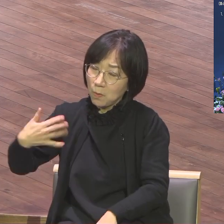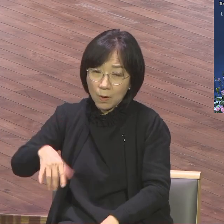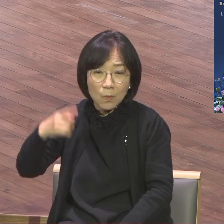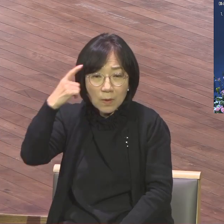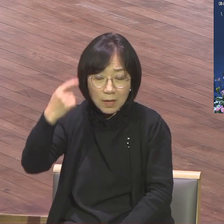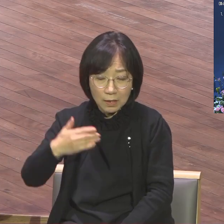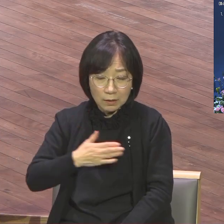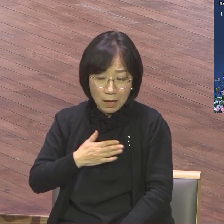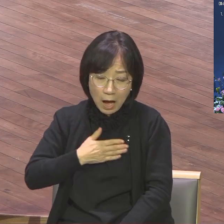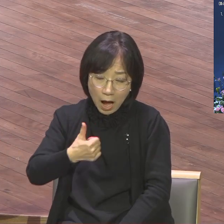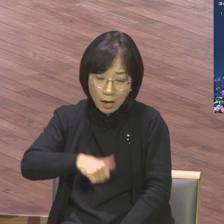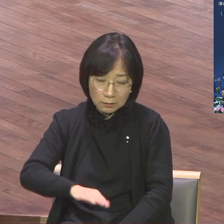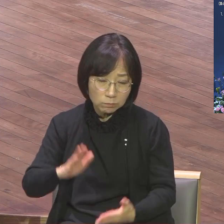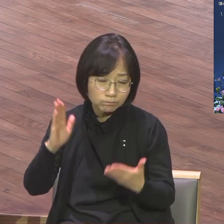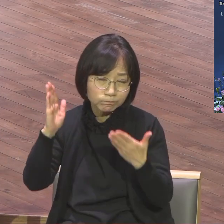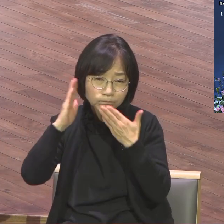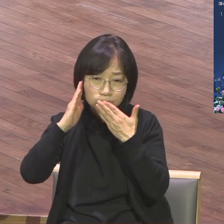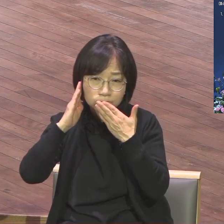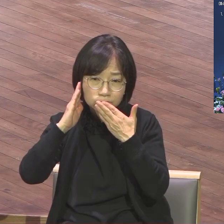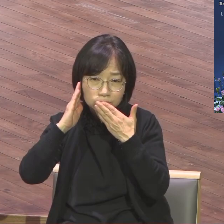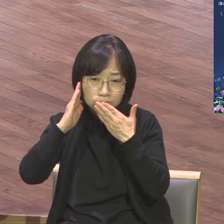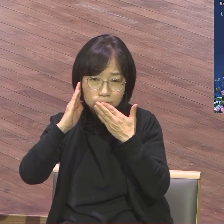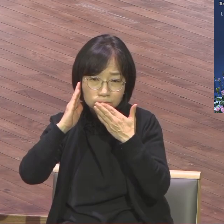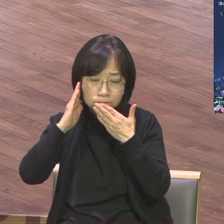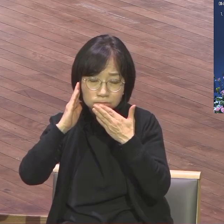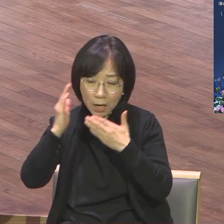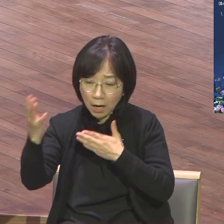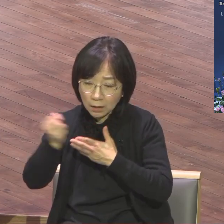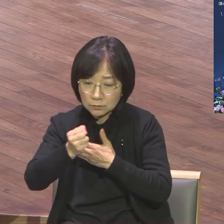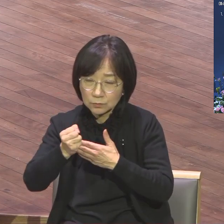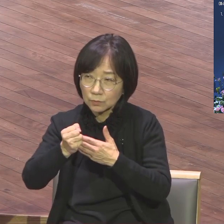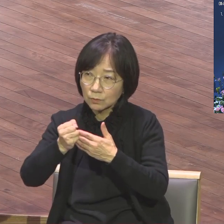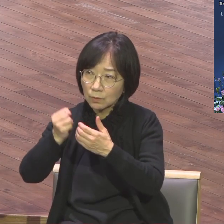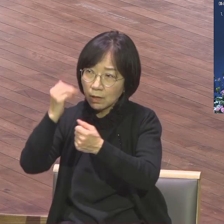하나님께서 당신의 사역의 장막터를 넓혀 가신다.